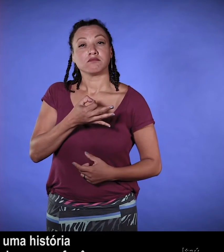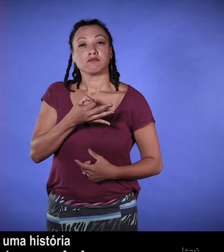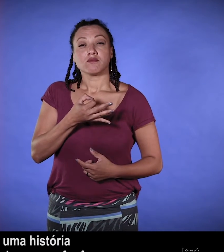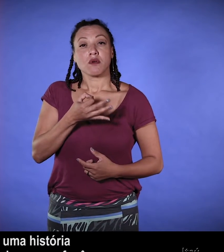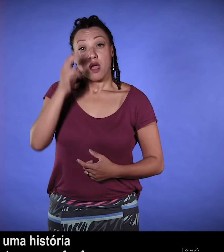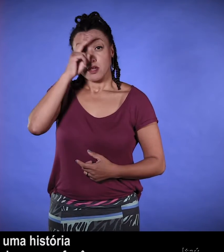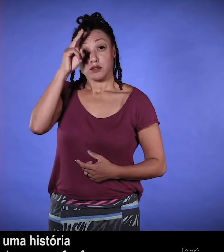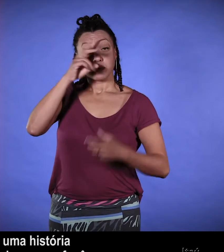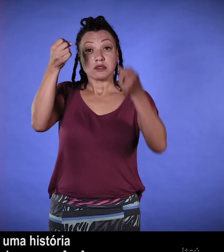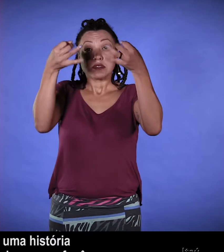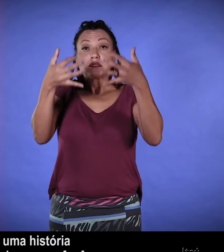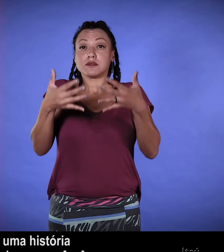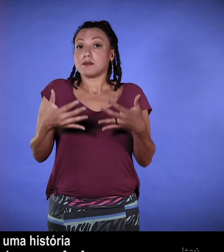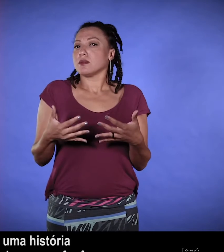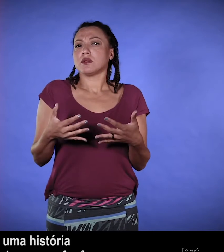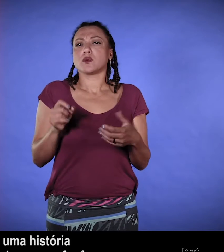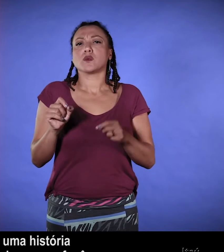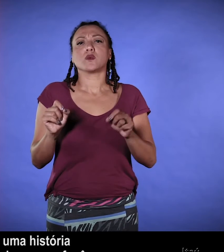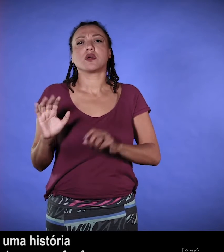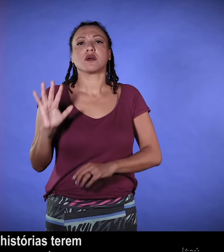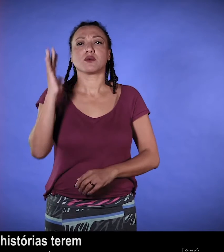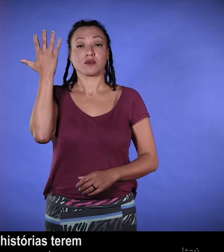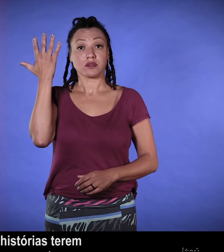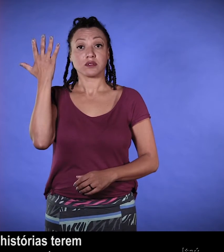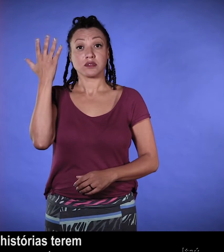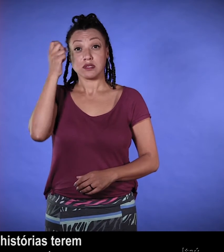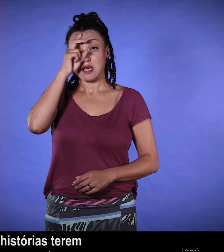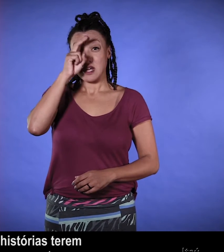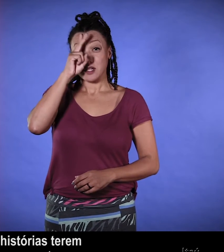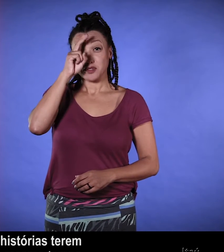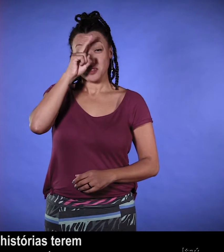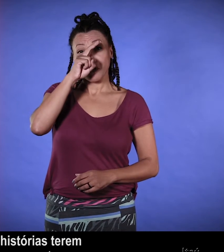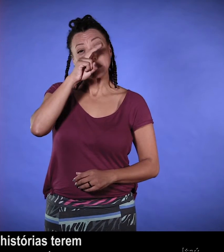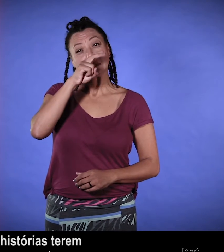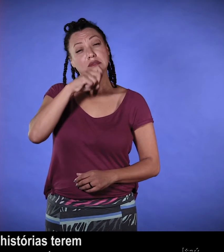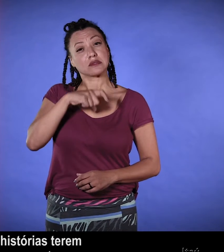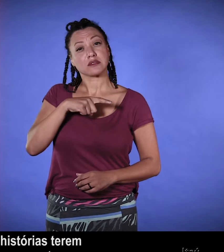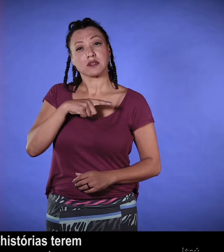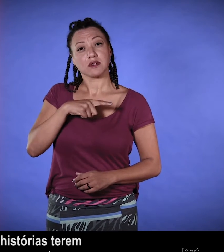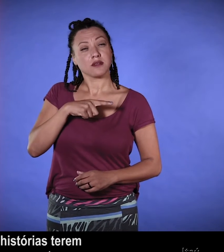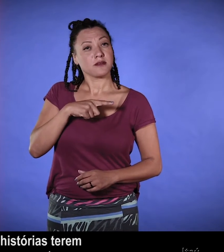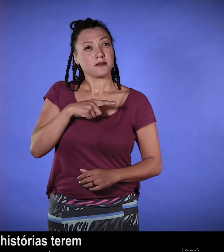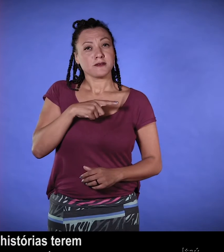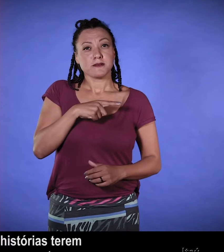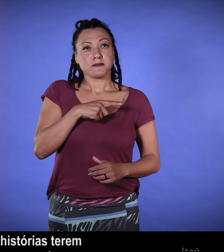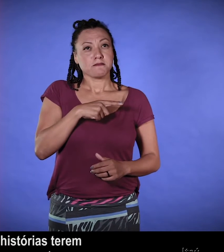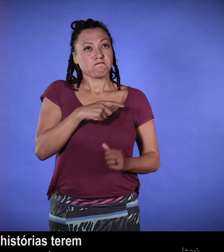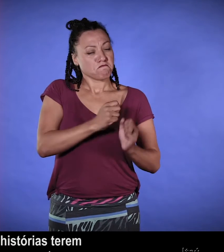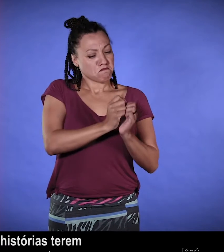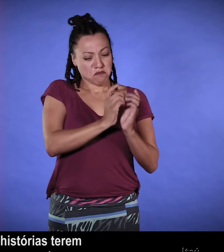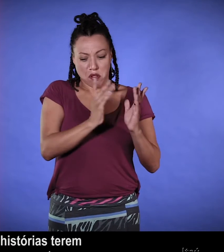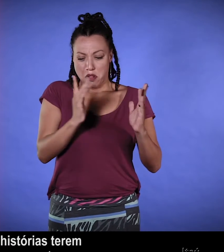história que explica talvez esse fenômeno, esse fato das histórias terem